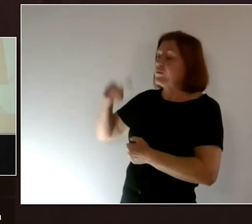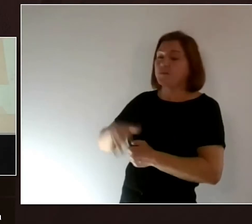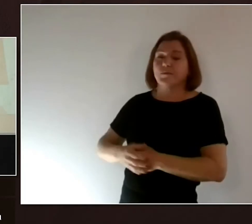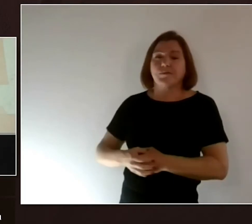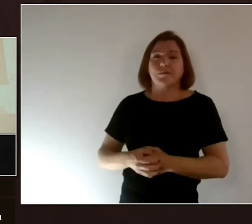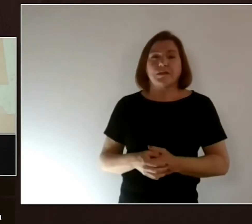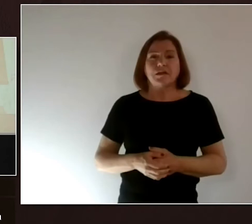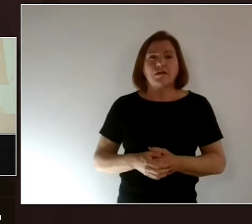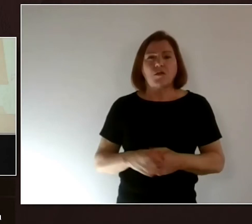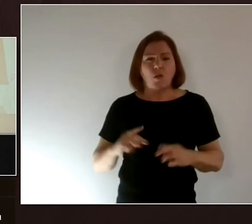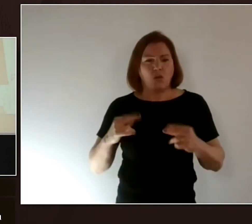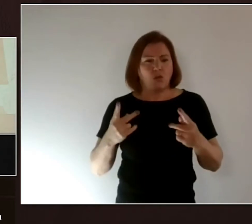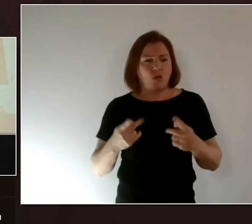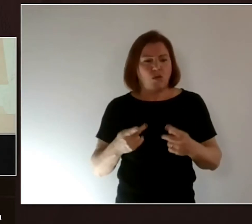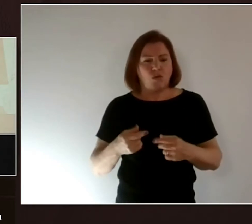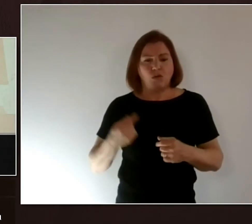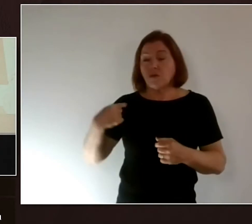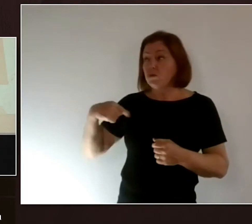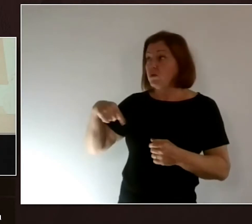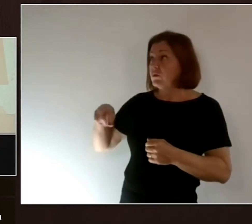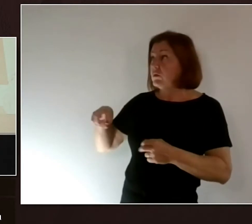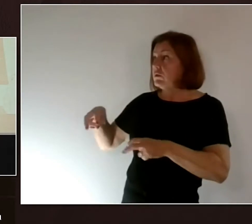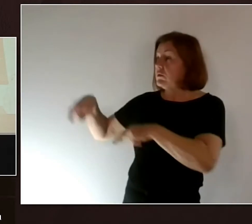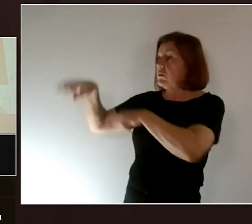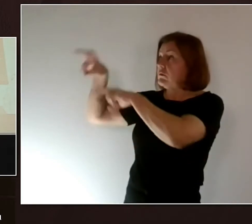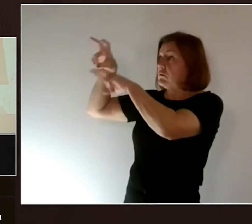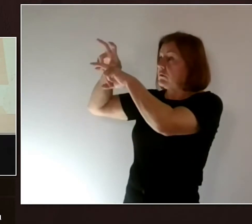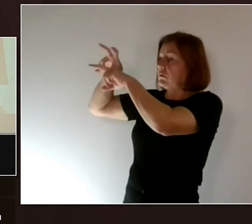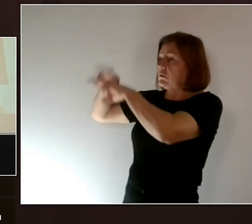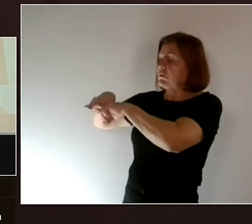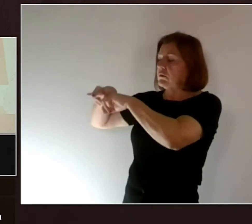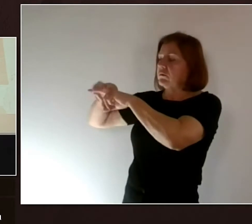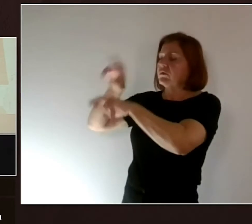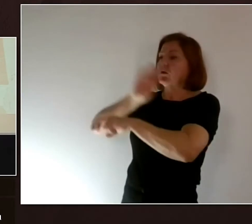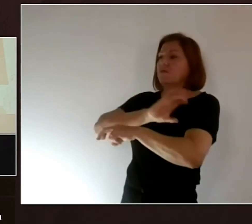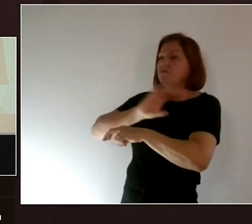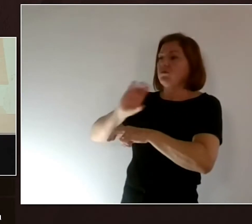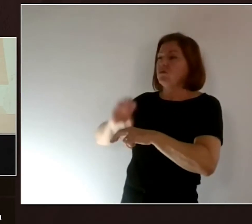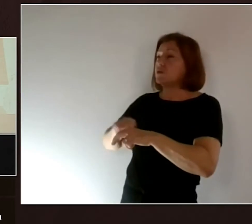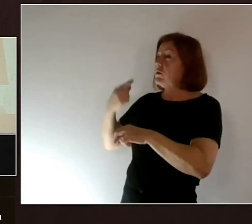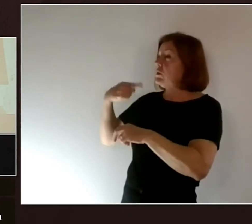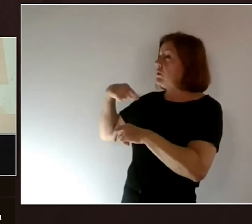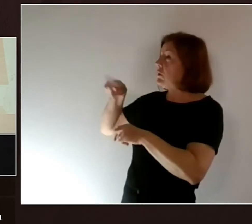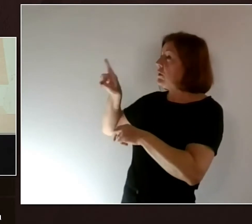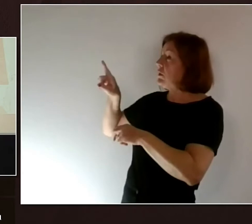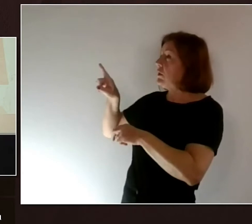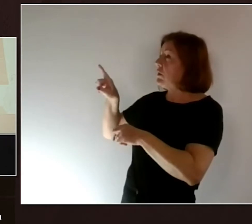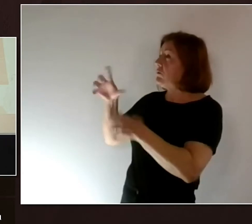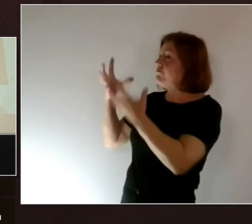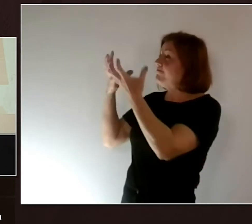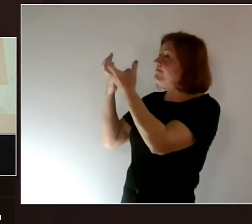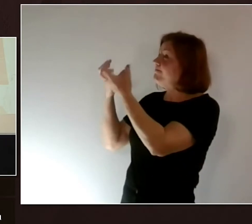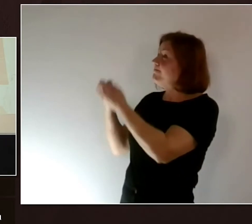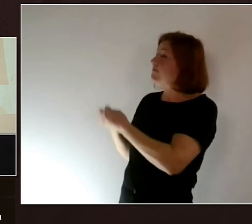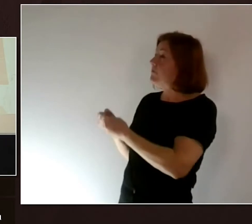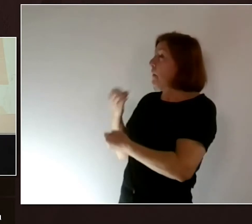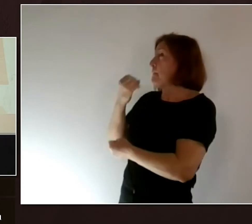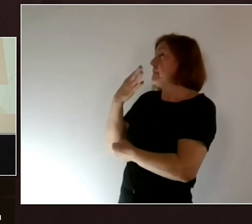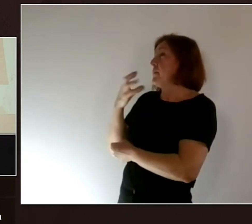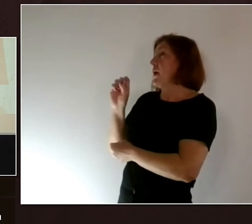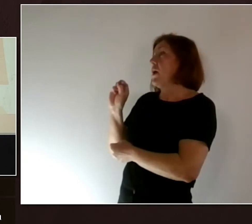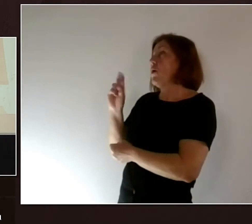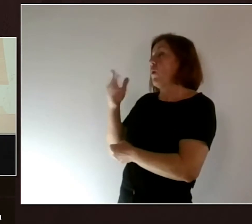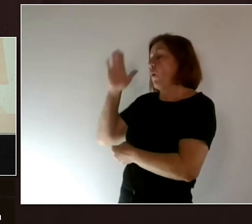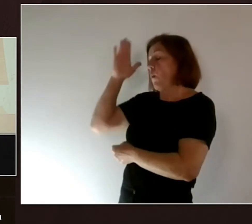o tribunal de Cristo, para que cada um receba o bem e o mal que tiver feito por